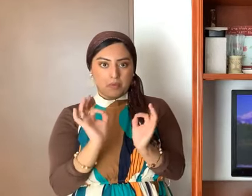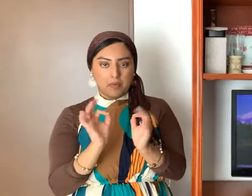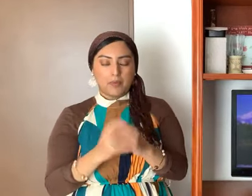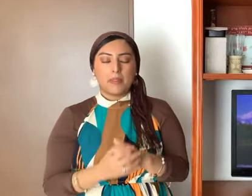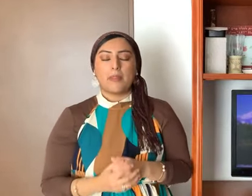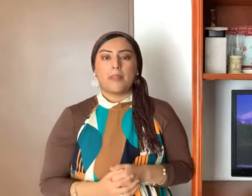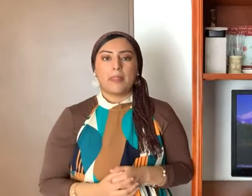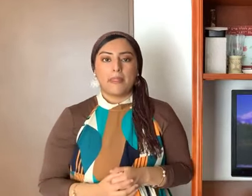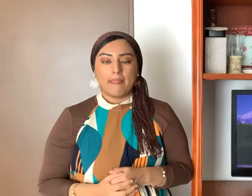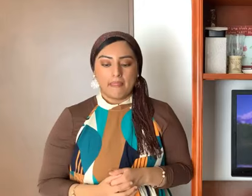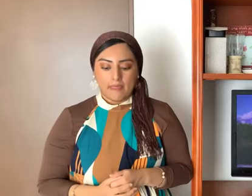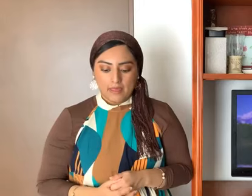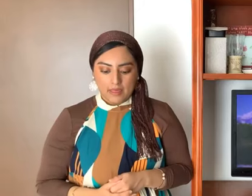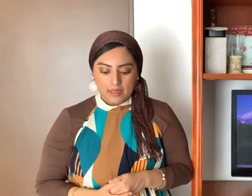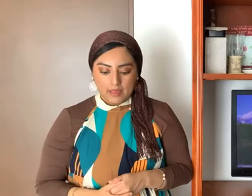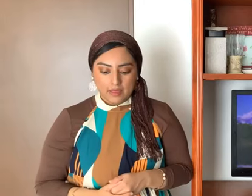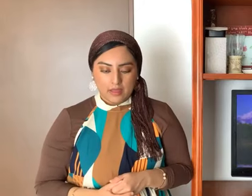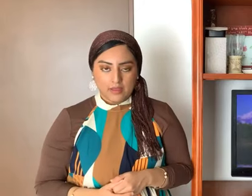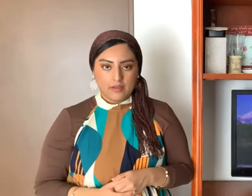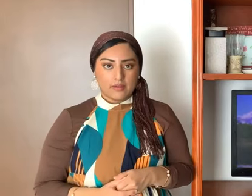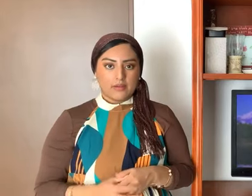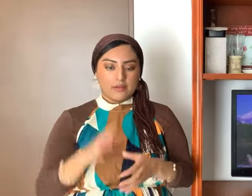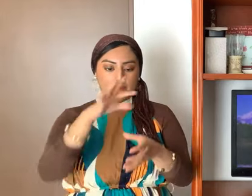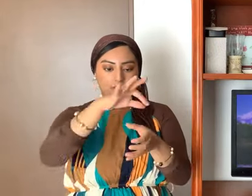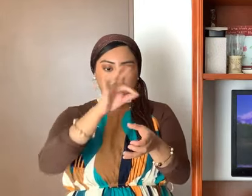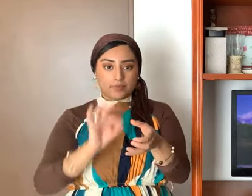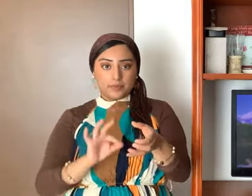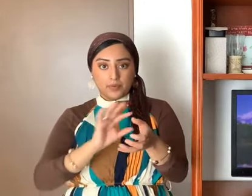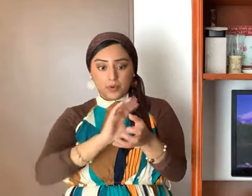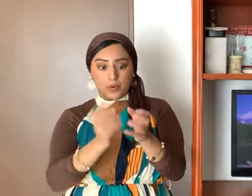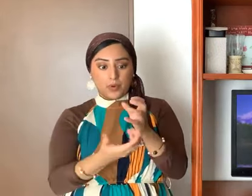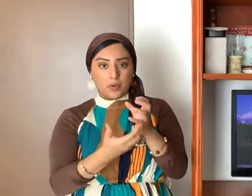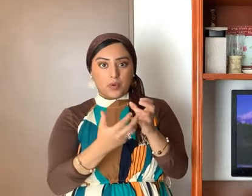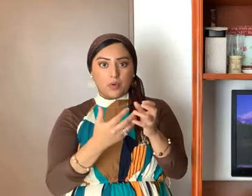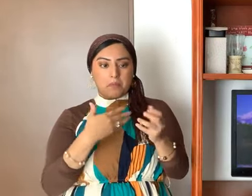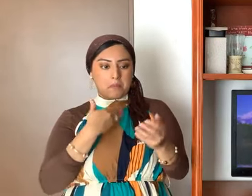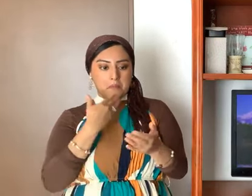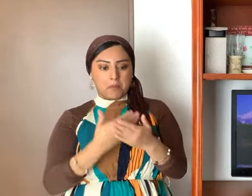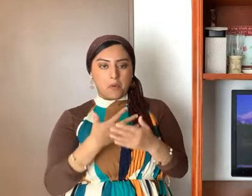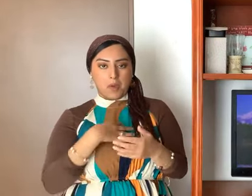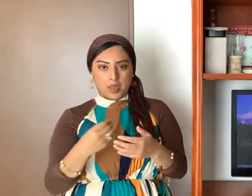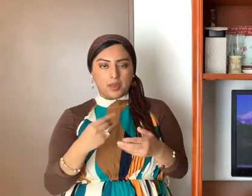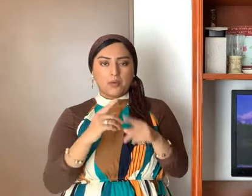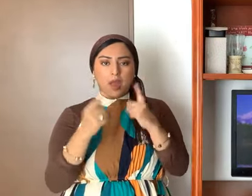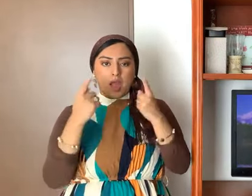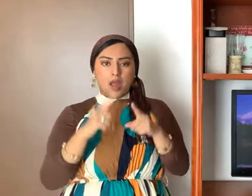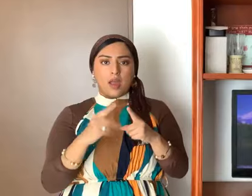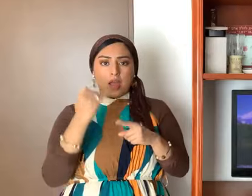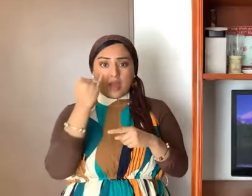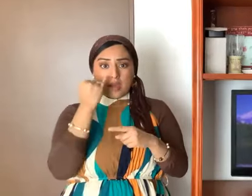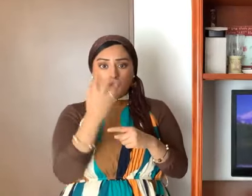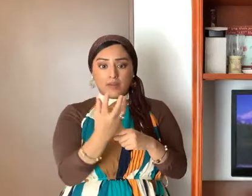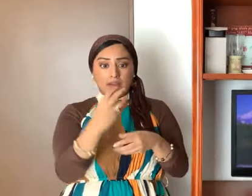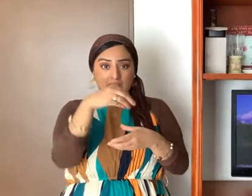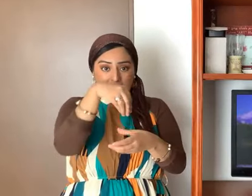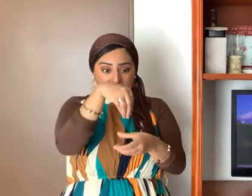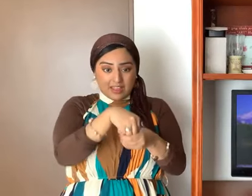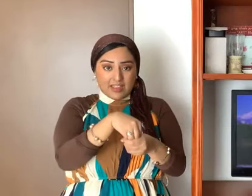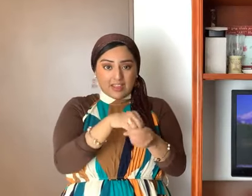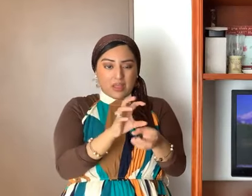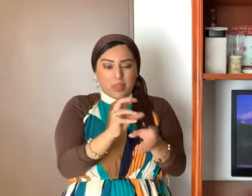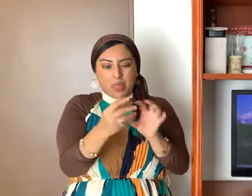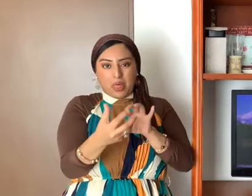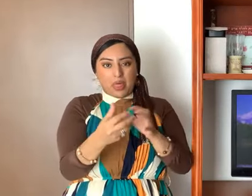mejor la cáscara, todo eso ya estaba feo, le quitas esa parte y se ve bien. Pero ¿qué pasa si la cebolla está podrida por